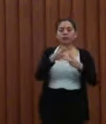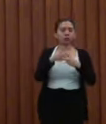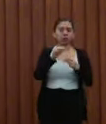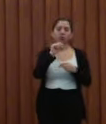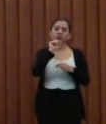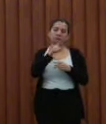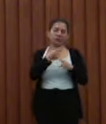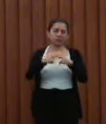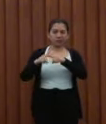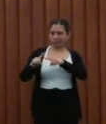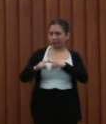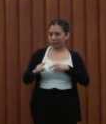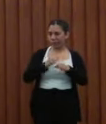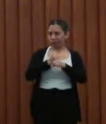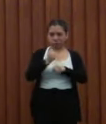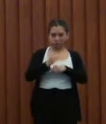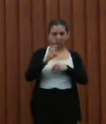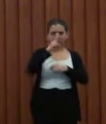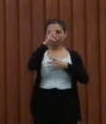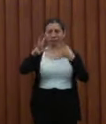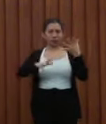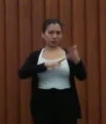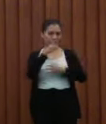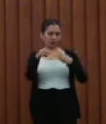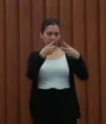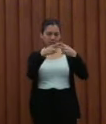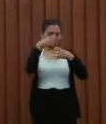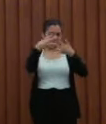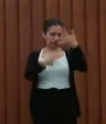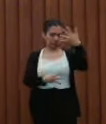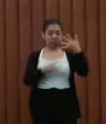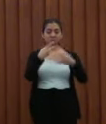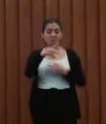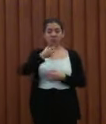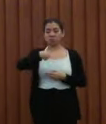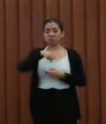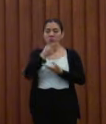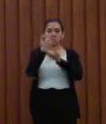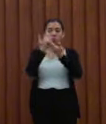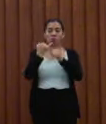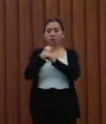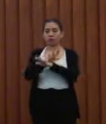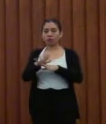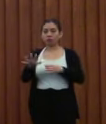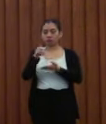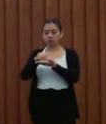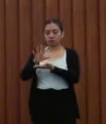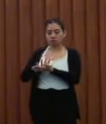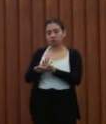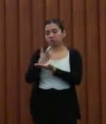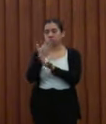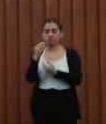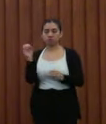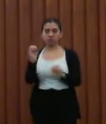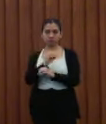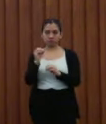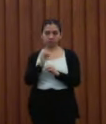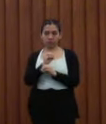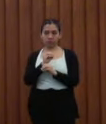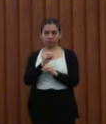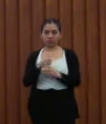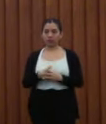todo tipo. Y sin embargo, no tenemos registros de todas esas agresiones, ¿no? Y además, también, bueno, lo vamos a ver